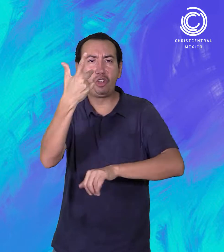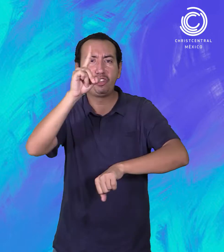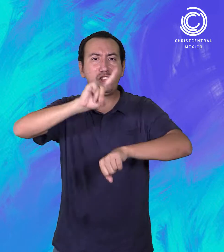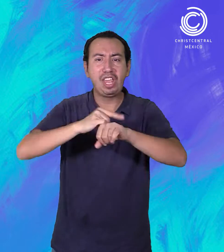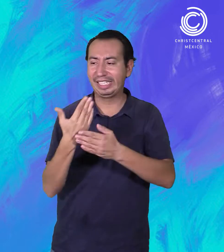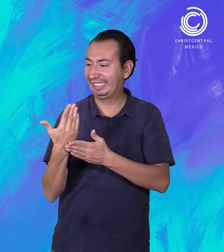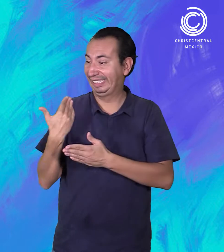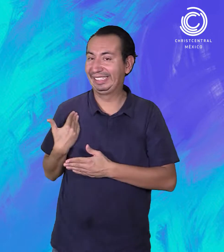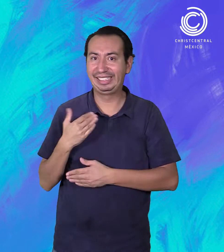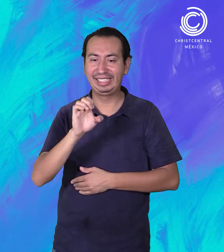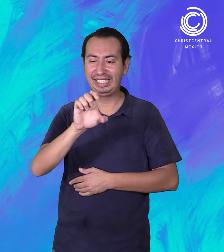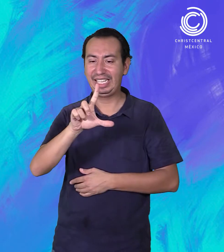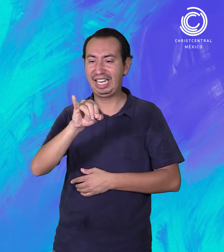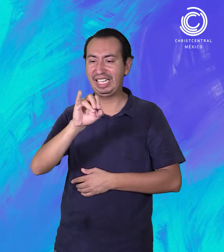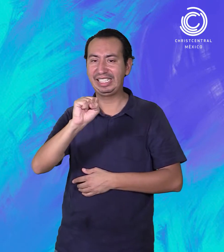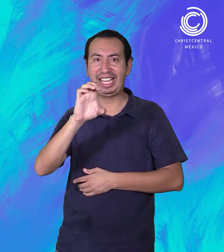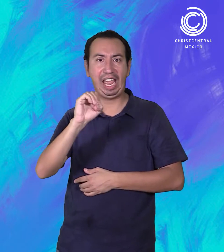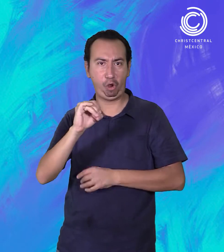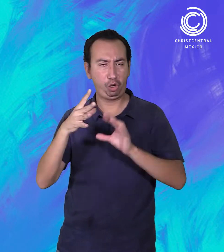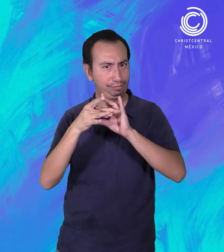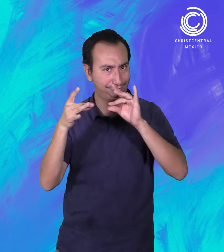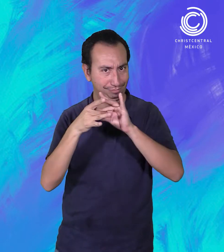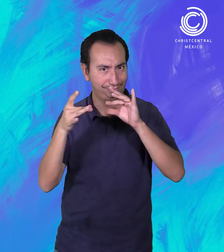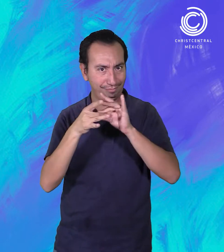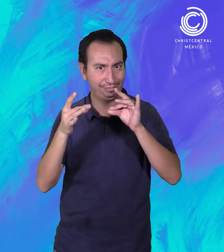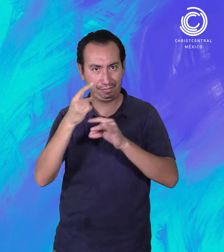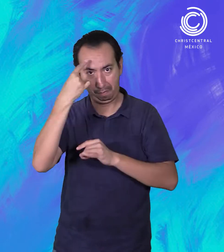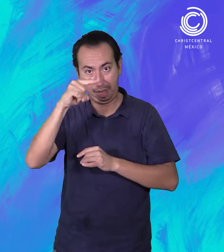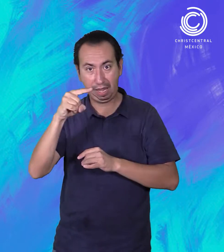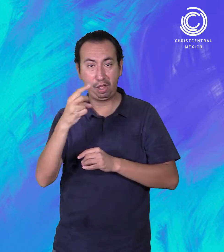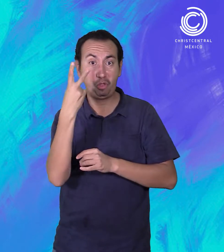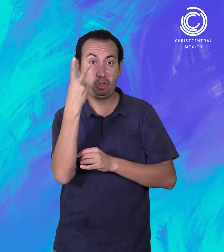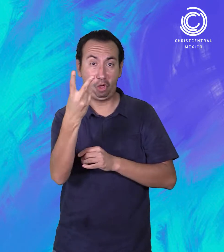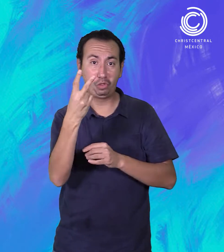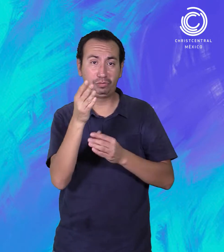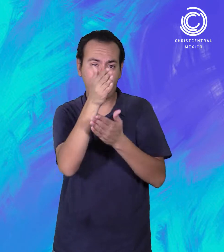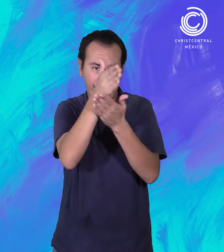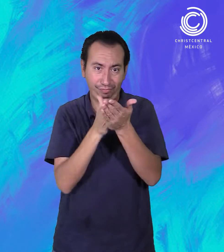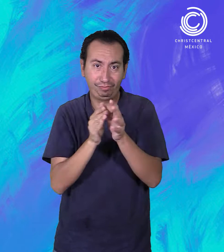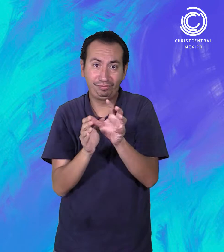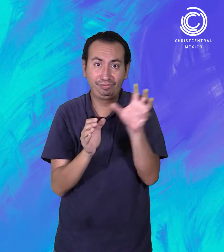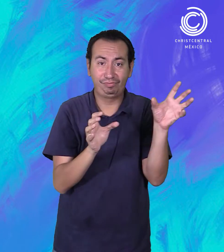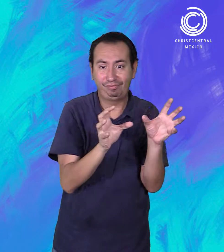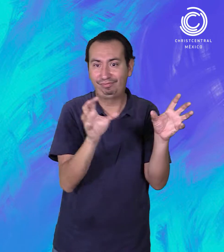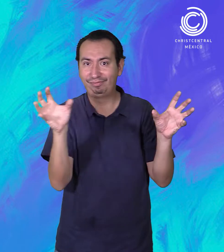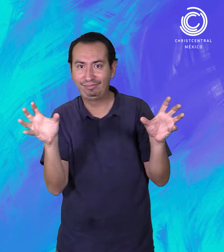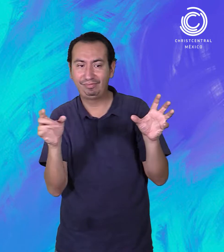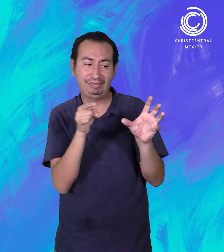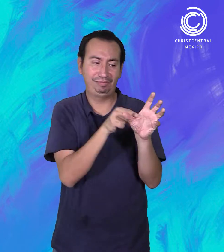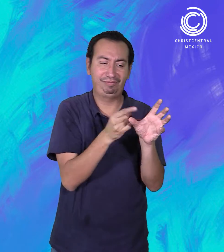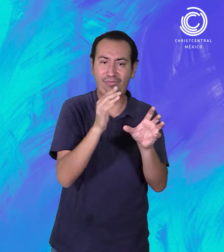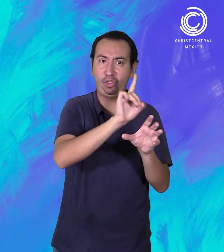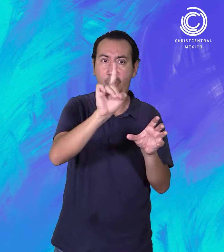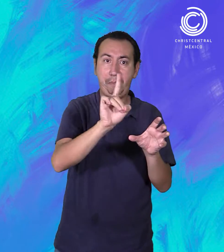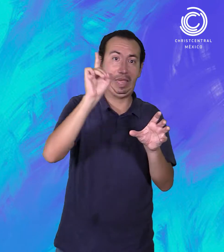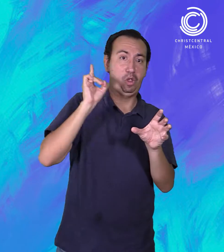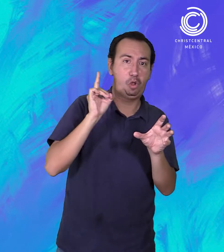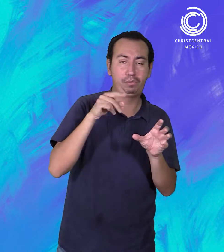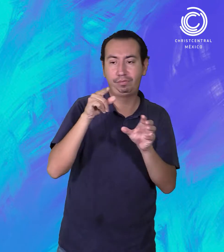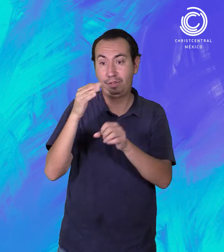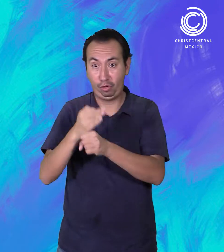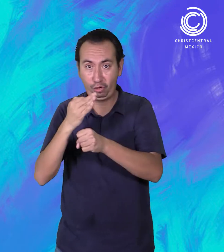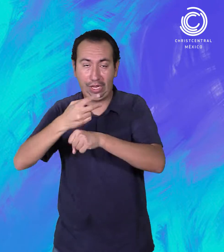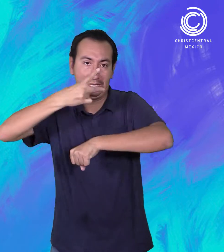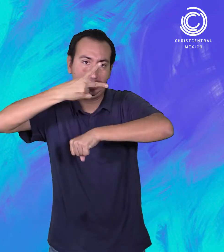8 días que Eliseo nos hizo favor de comenzar esta serie de 2 partes de Claro que nos convino, y hoy estaré